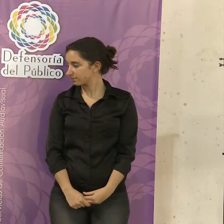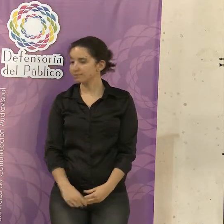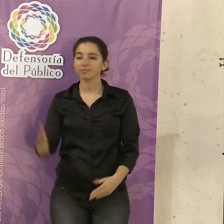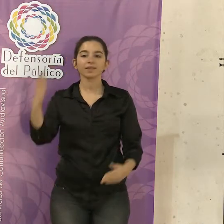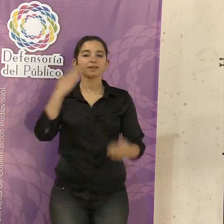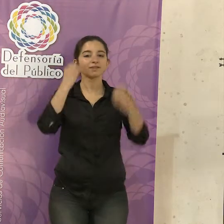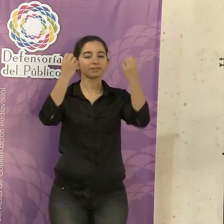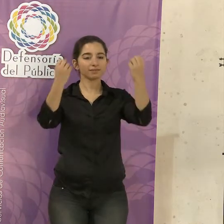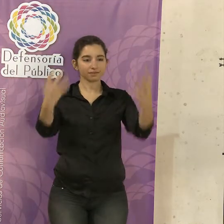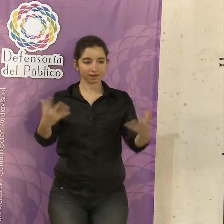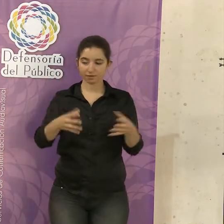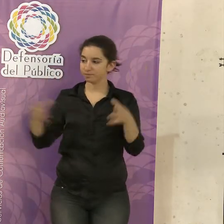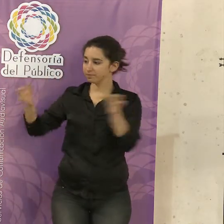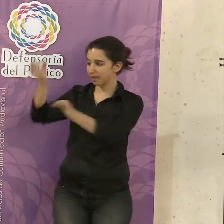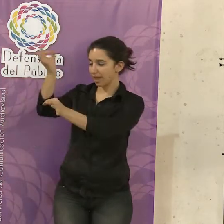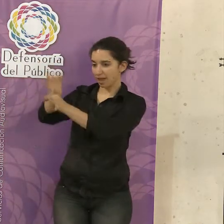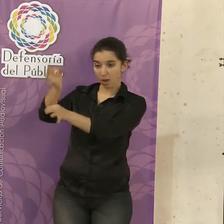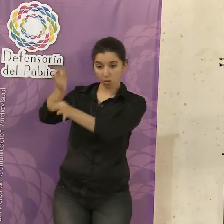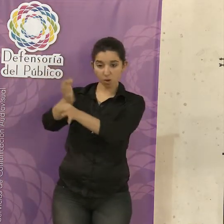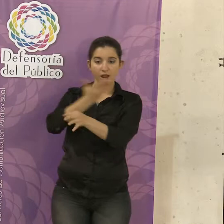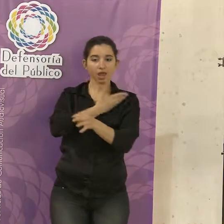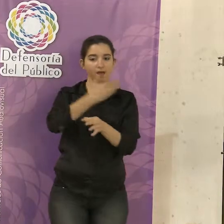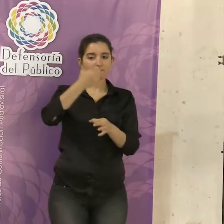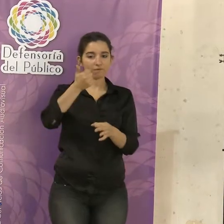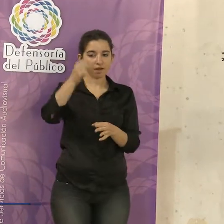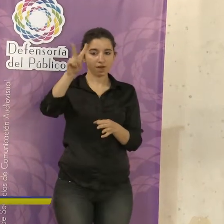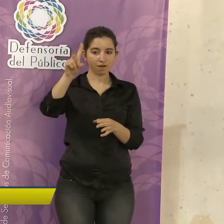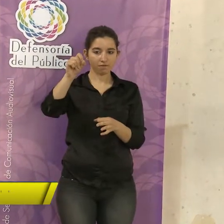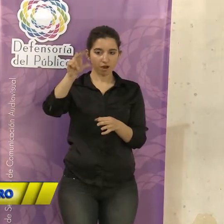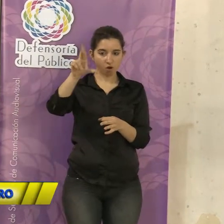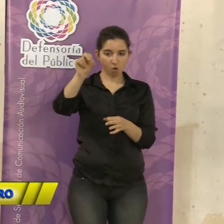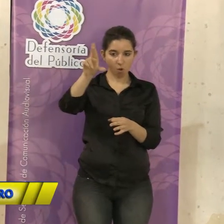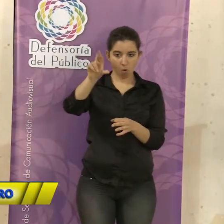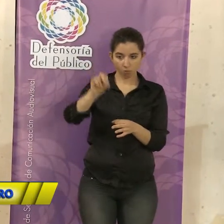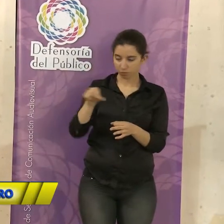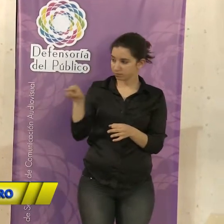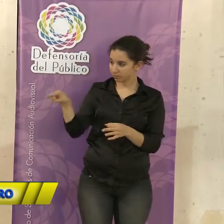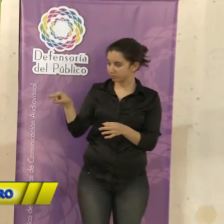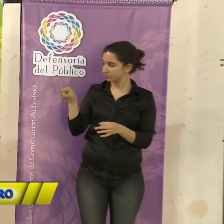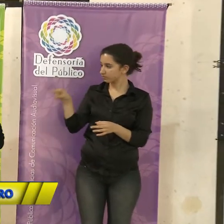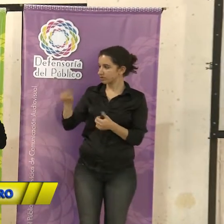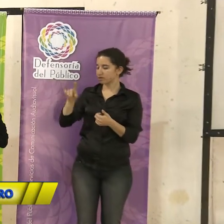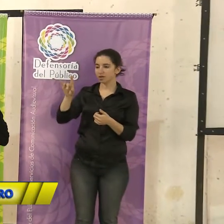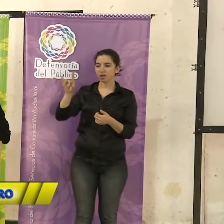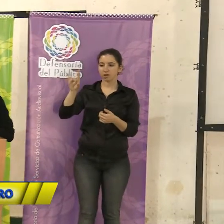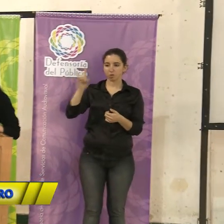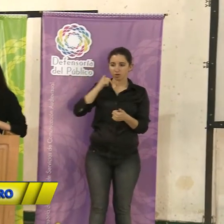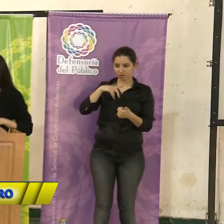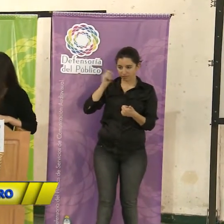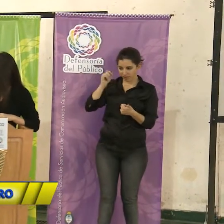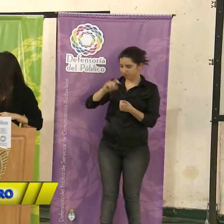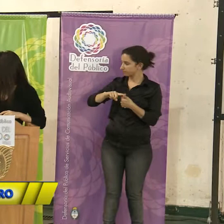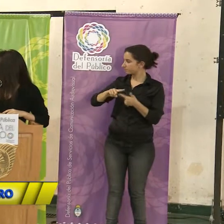Buenas tardes, somos del Colegio Dr. René Favaloro de la ciudad de Río Grande. Mi nombre es Julisa Zurita, ella es Emilia